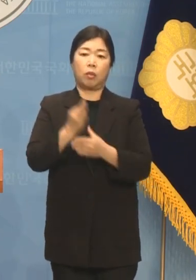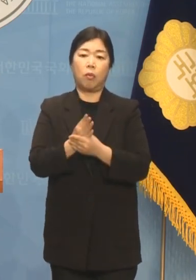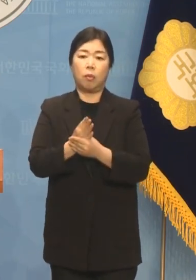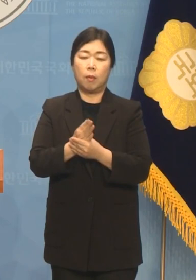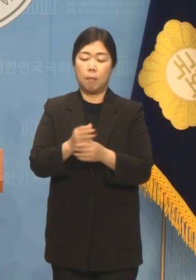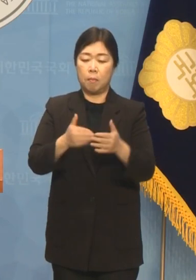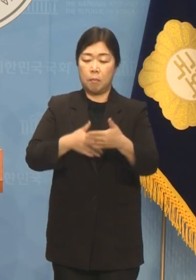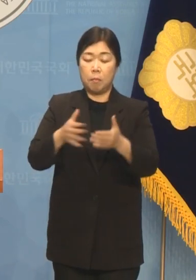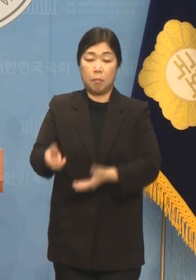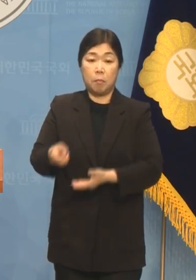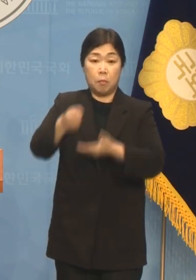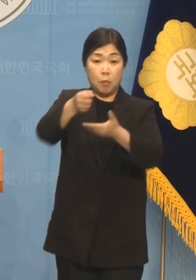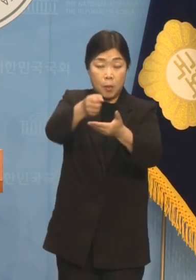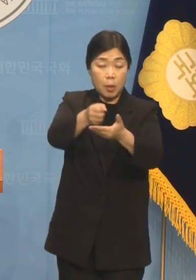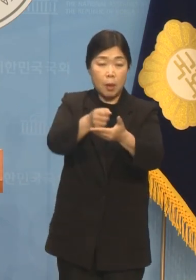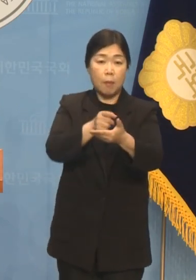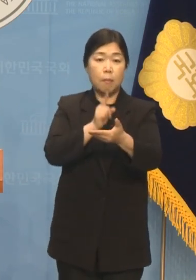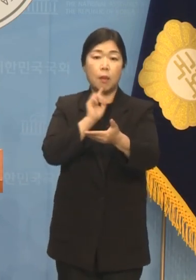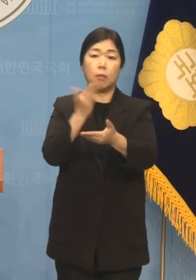되는 주장입니까?